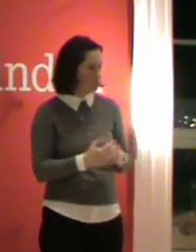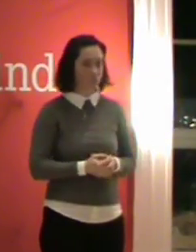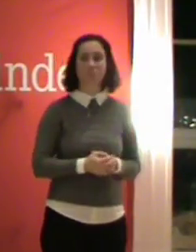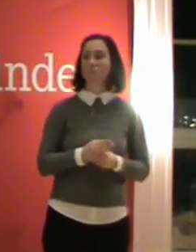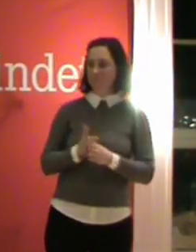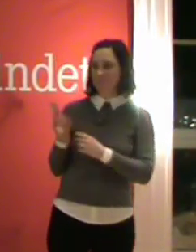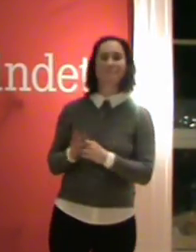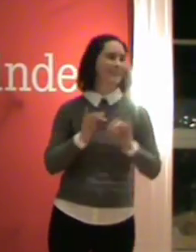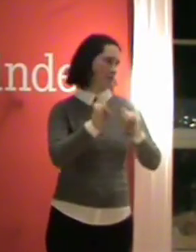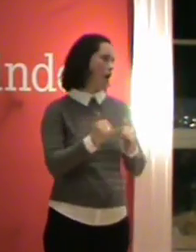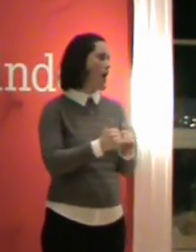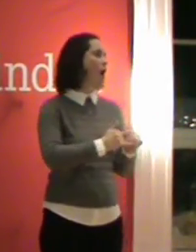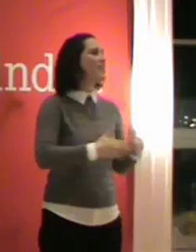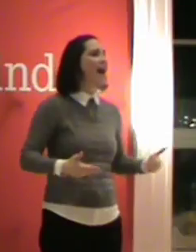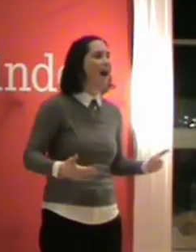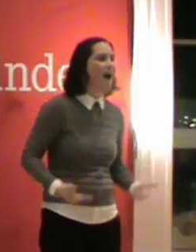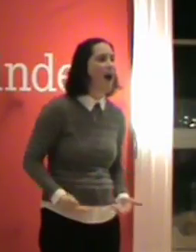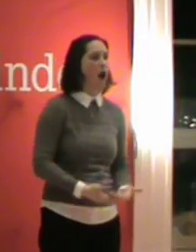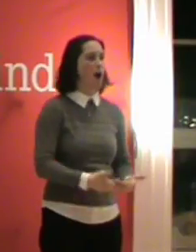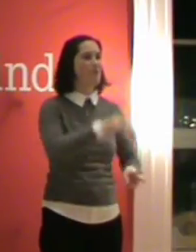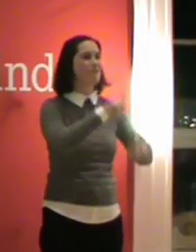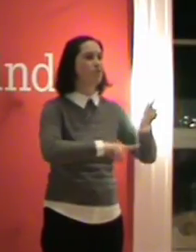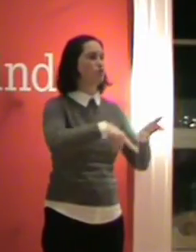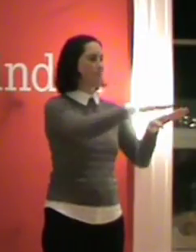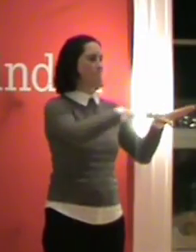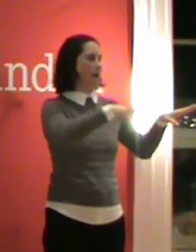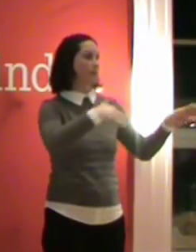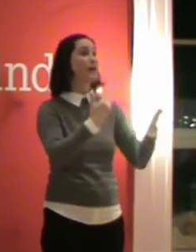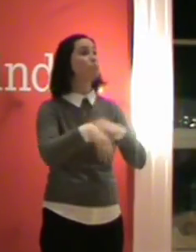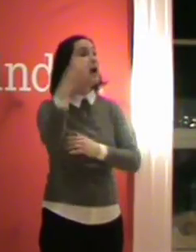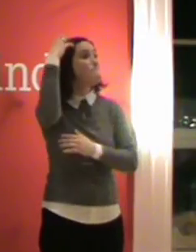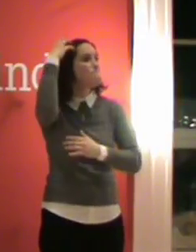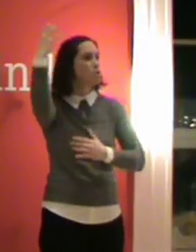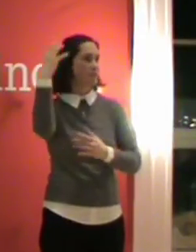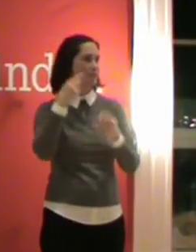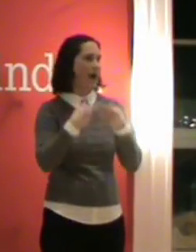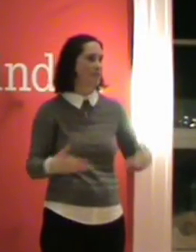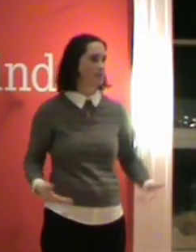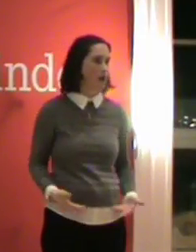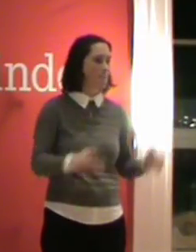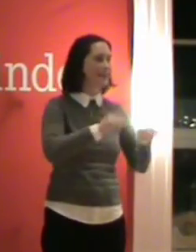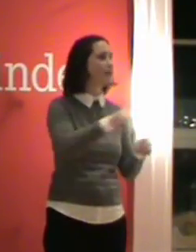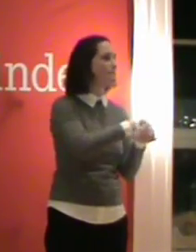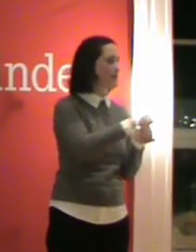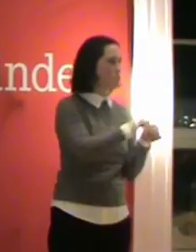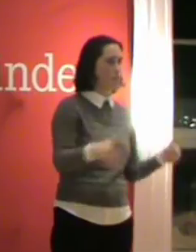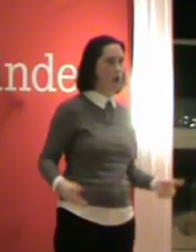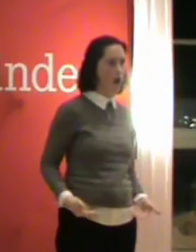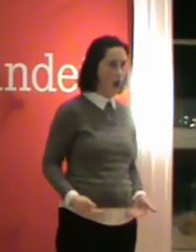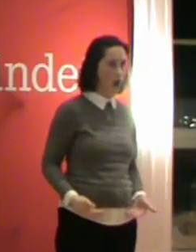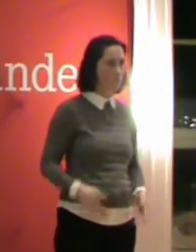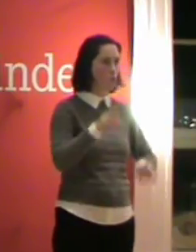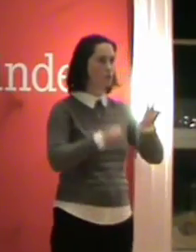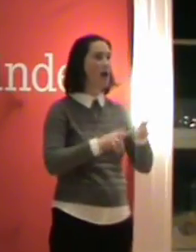Ja, die Armut hat viele Gesichter und die Armut in München ist eine andere Armut als die in Magdeburg, aber egal